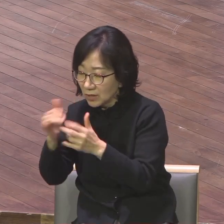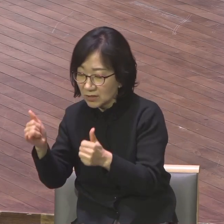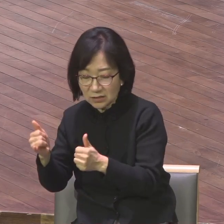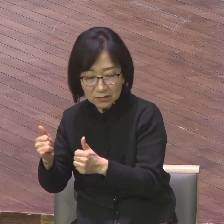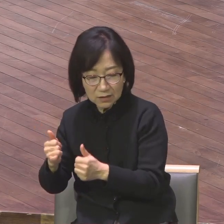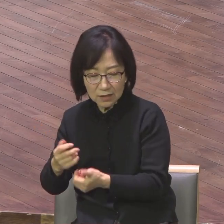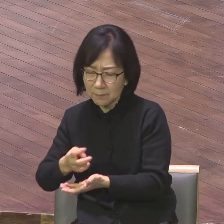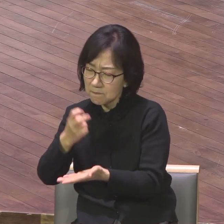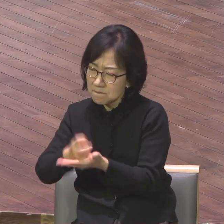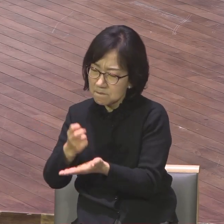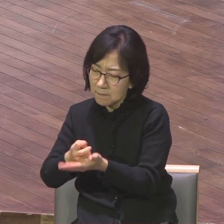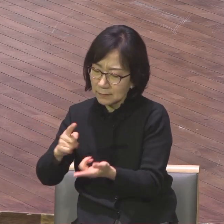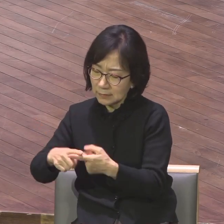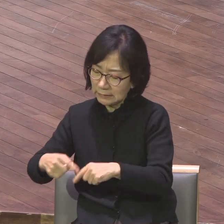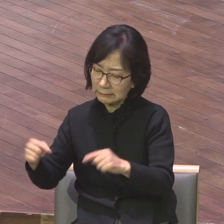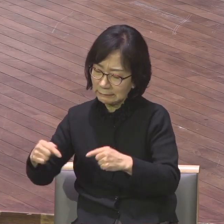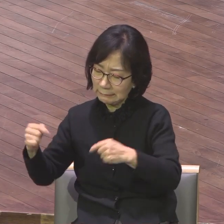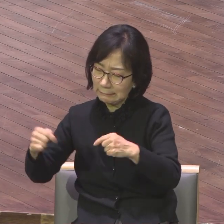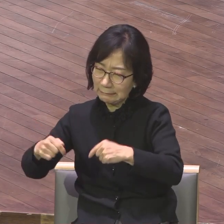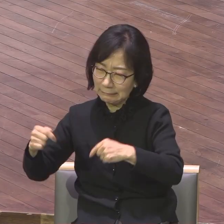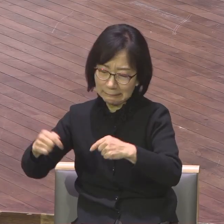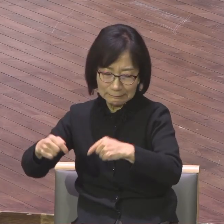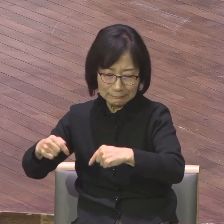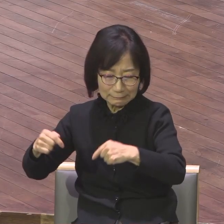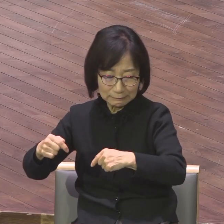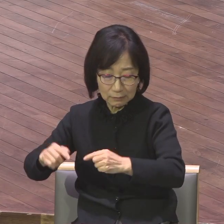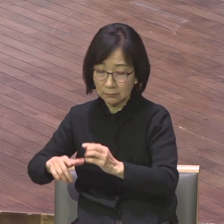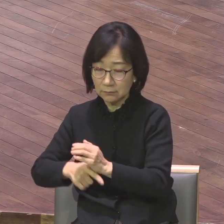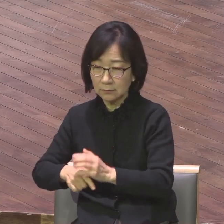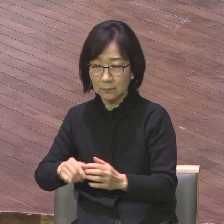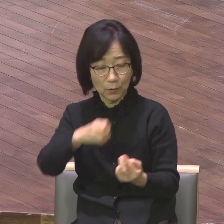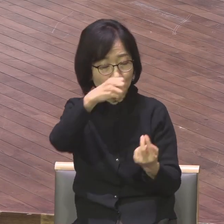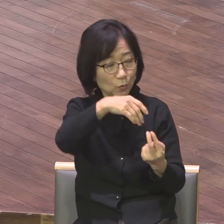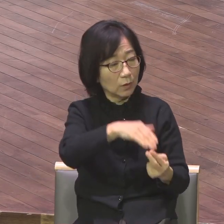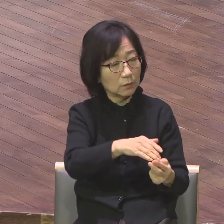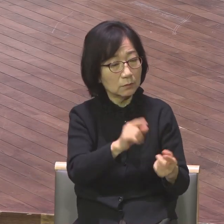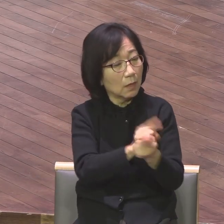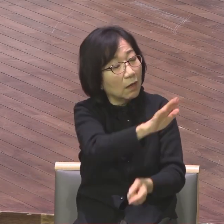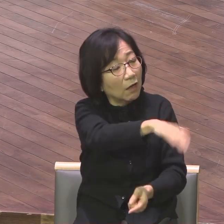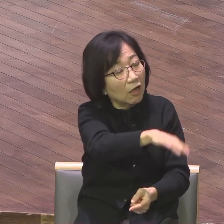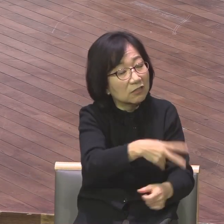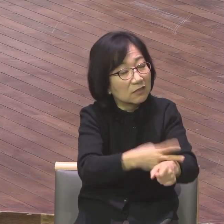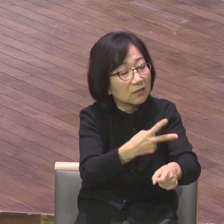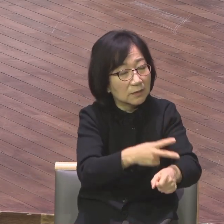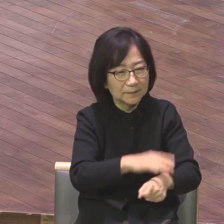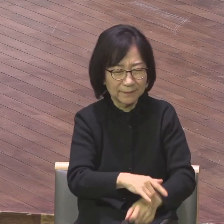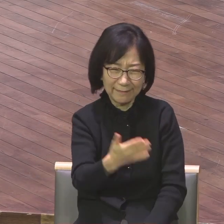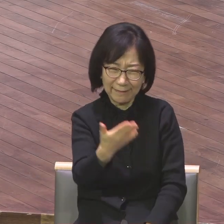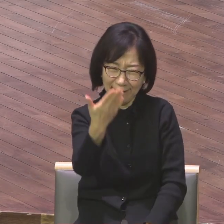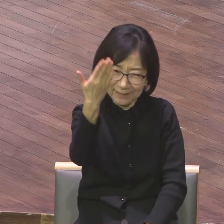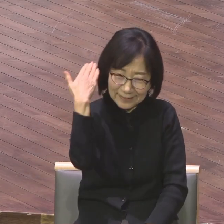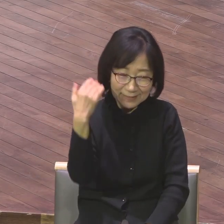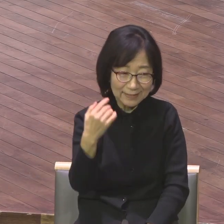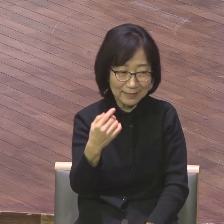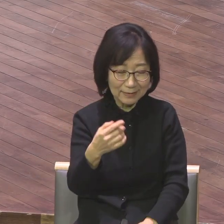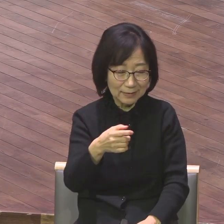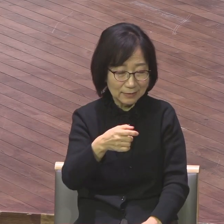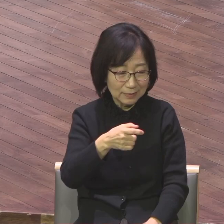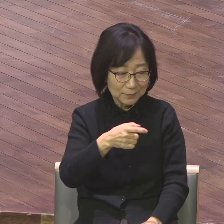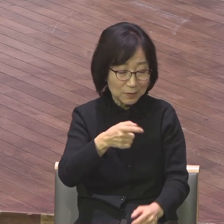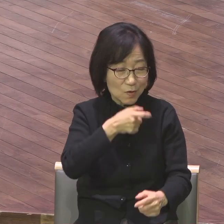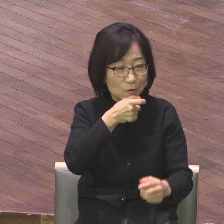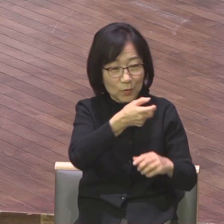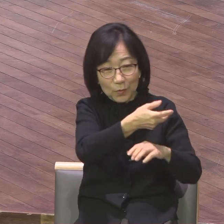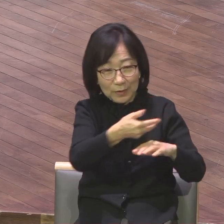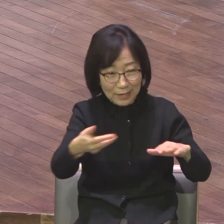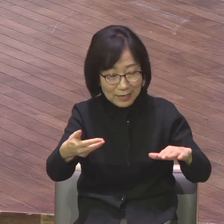정결 예식에 대하여 변론이 되었더니 그들이 요한에게 가서 이르되 라삐어, 선생님과 함께 요단강 저편에서 있던